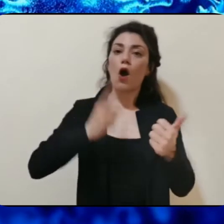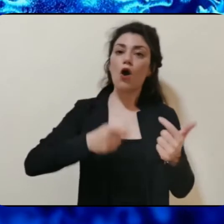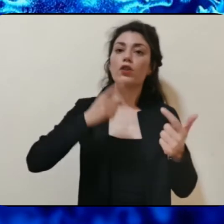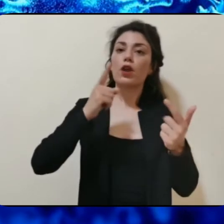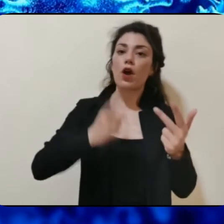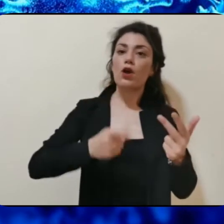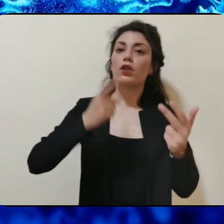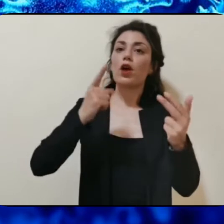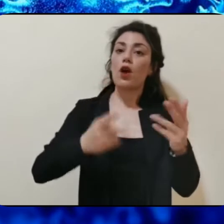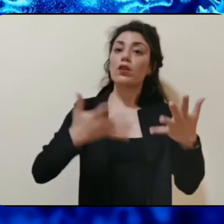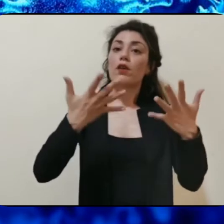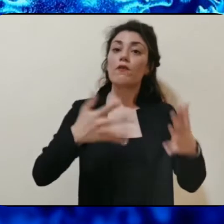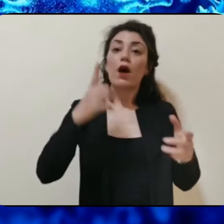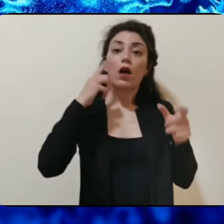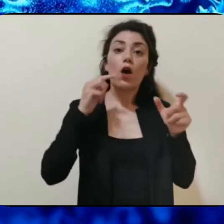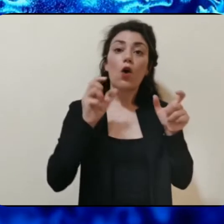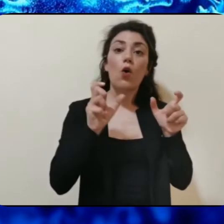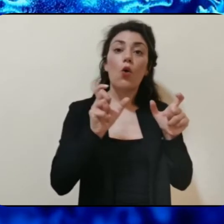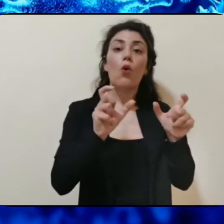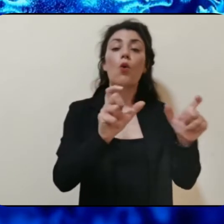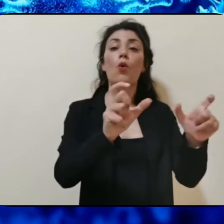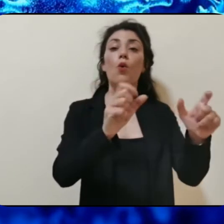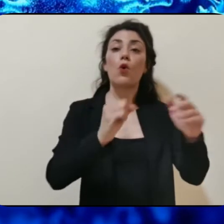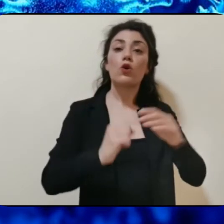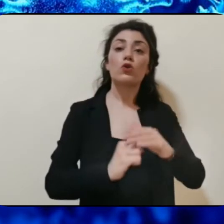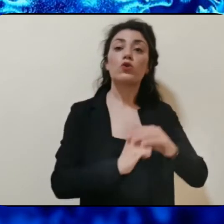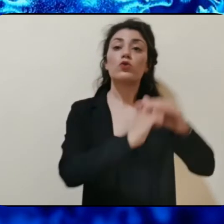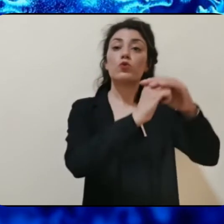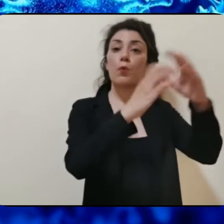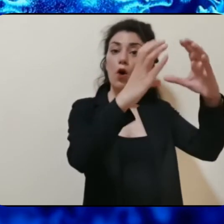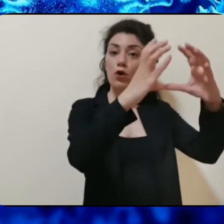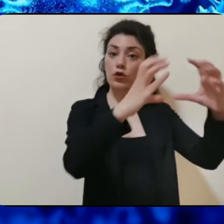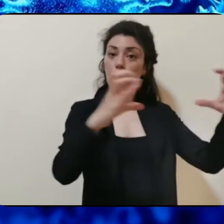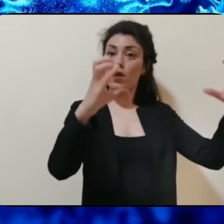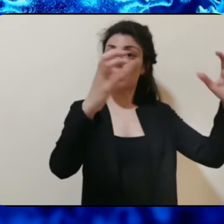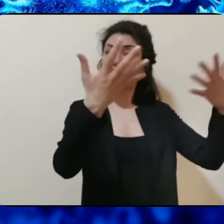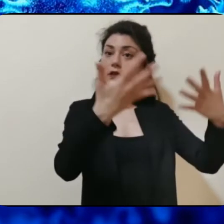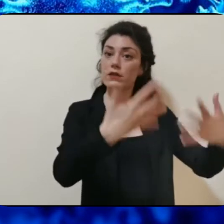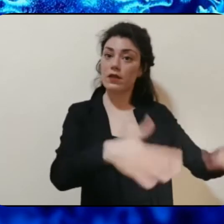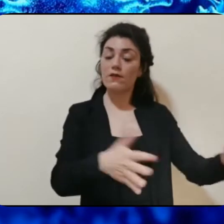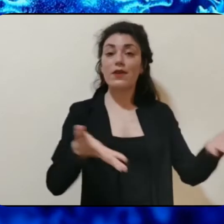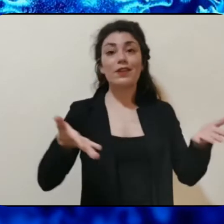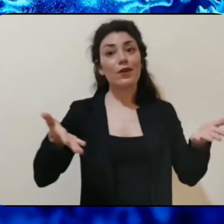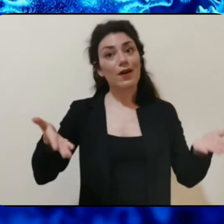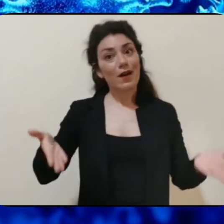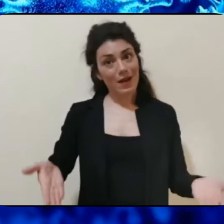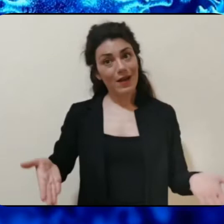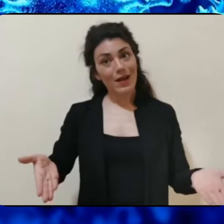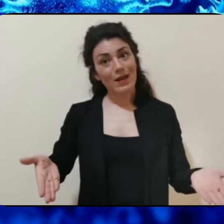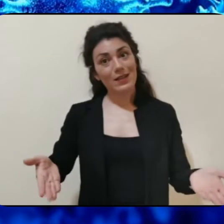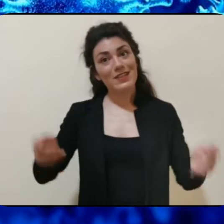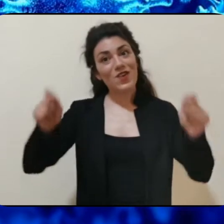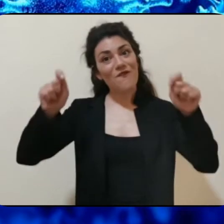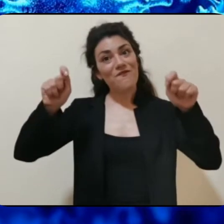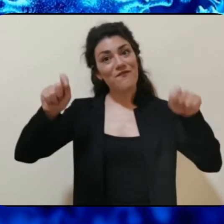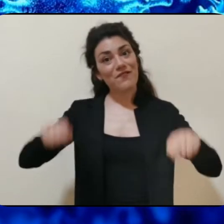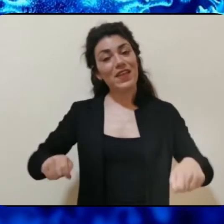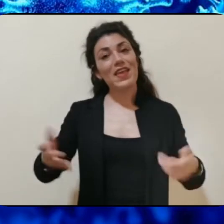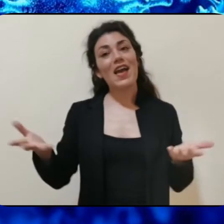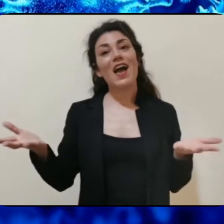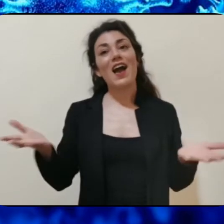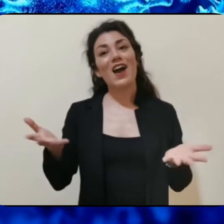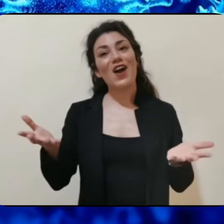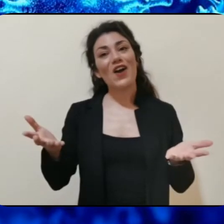locale e che riguardano specifici interventi a sostegno delle imprese, sta per